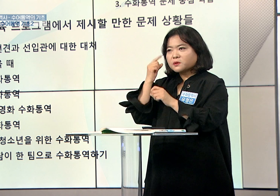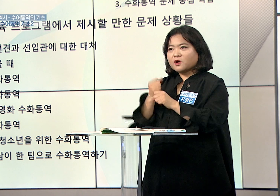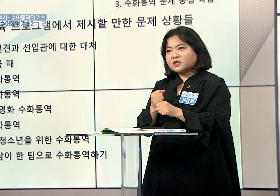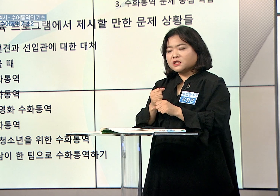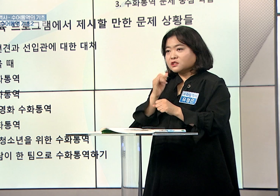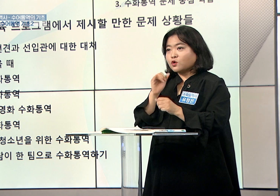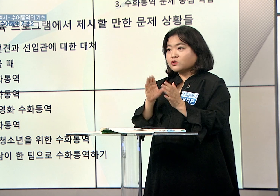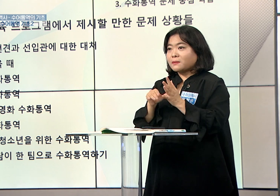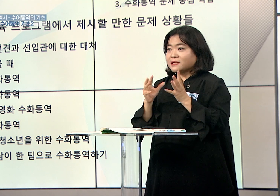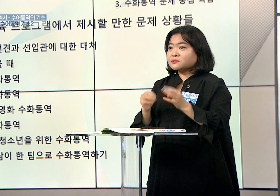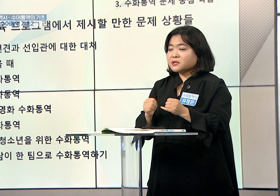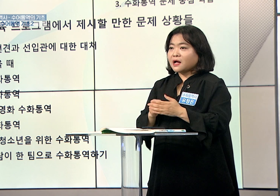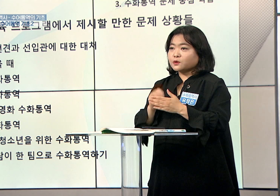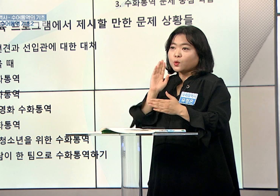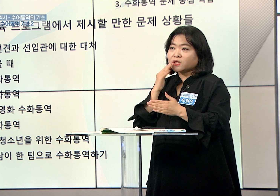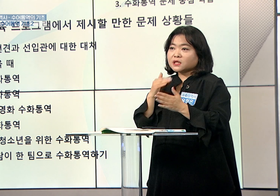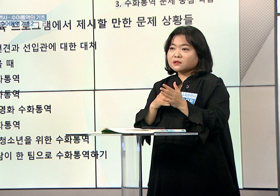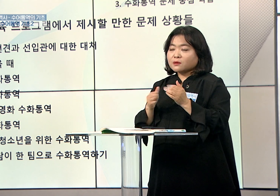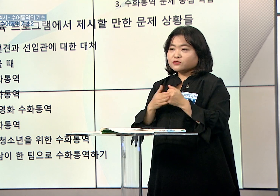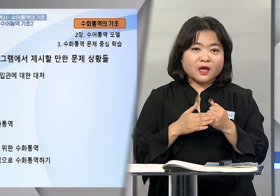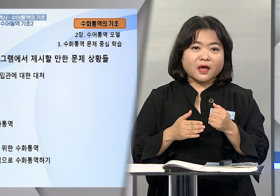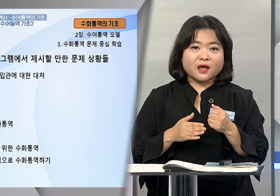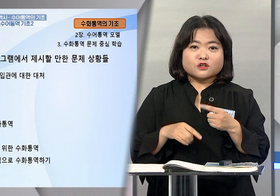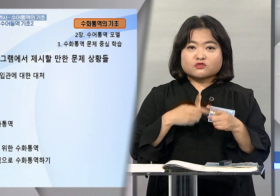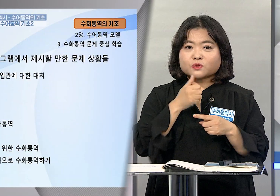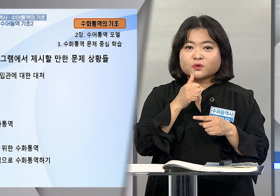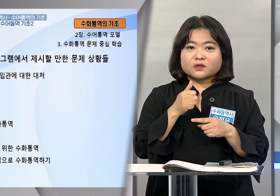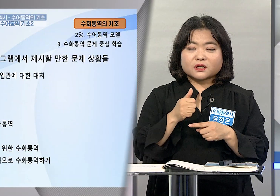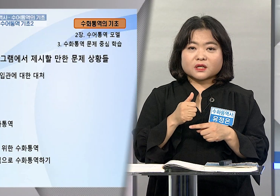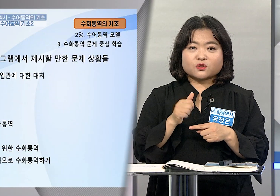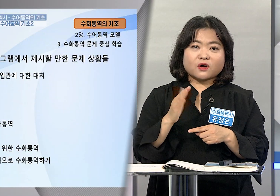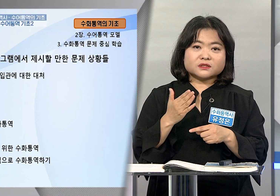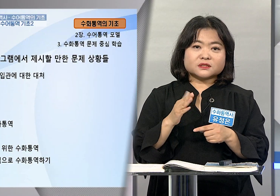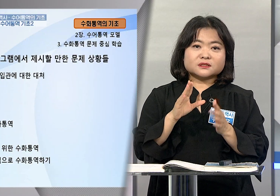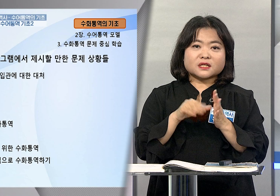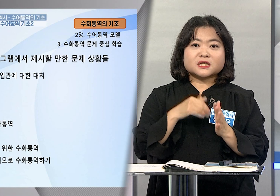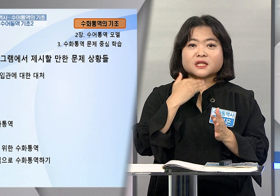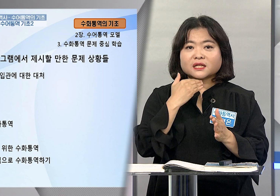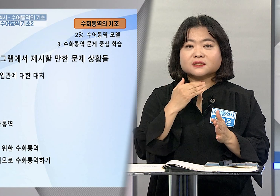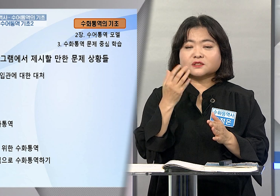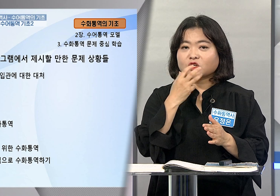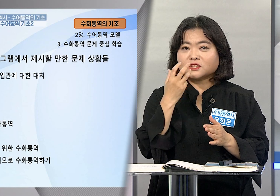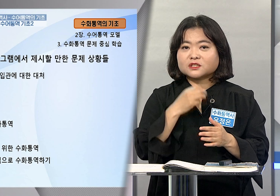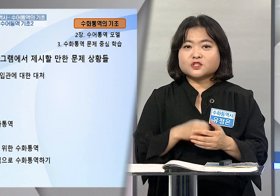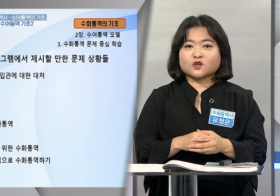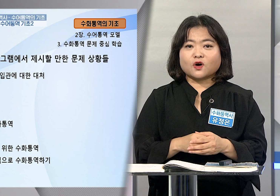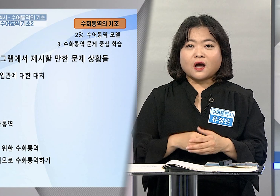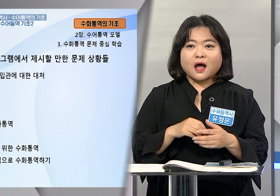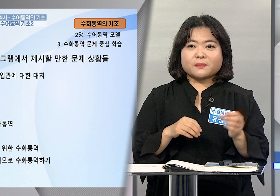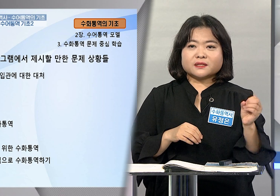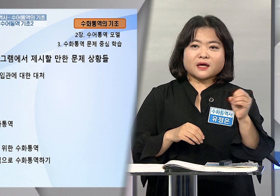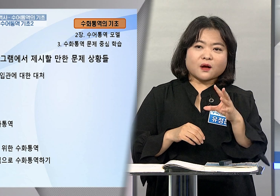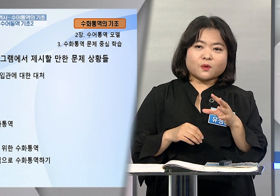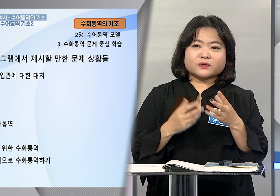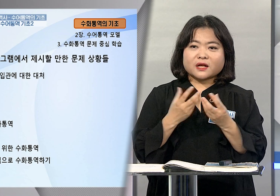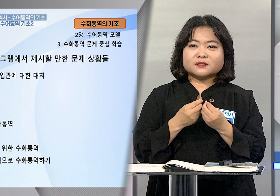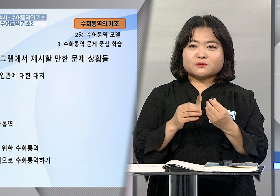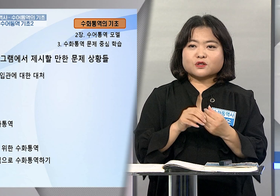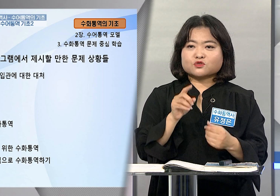선입견이 있는 경우가 많습니다. 농인이기 때문에 수화통역이 되어지는 때를 기다리는 청인들이 있죠. 한마디 하고 예를 들면